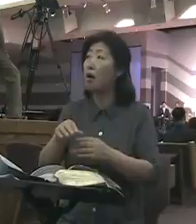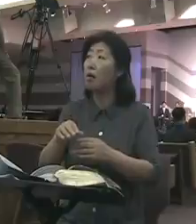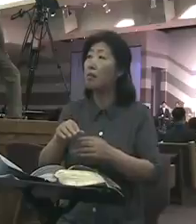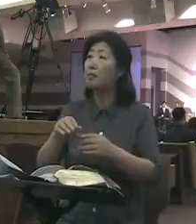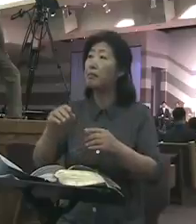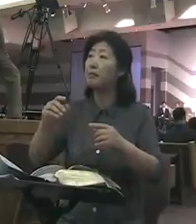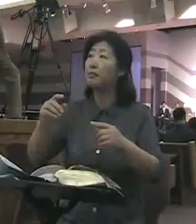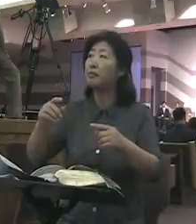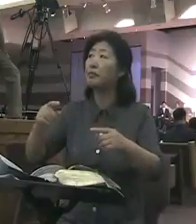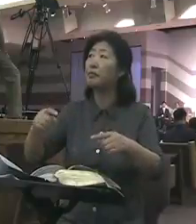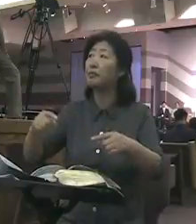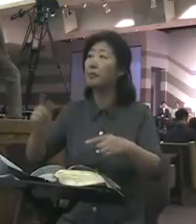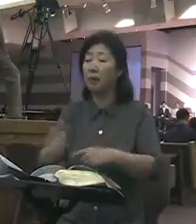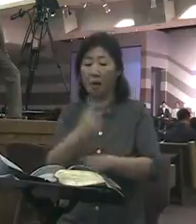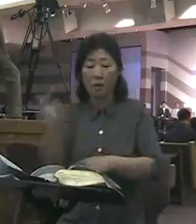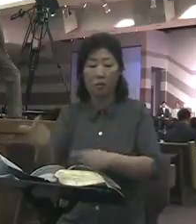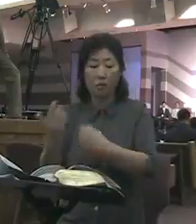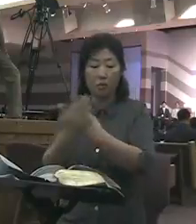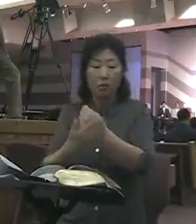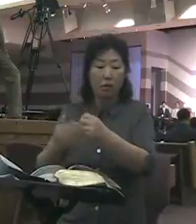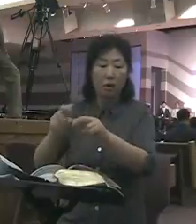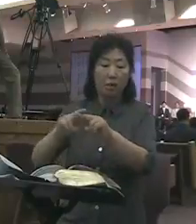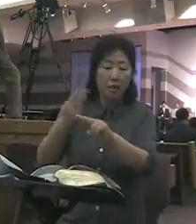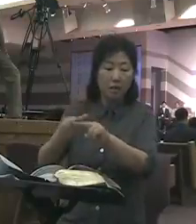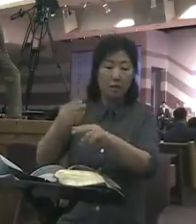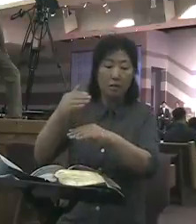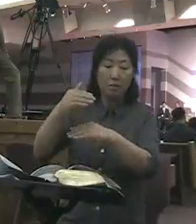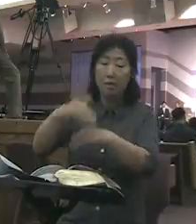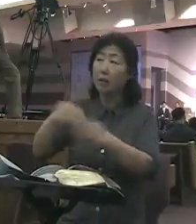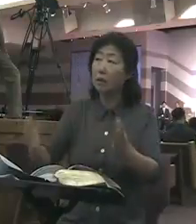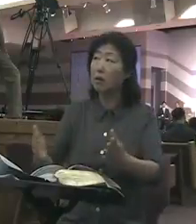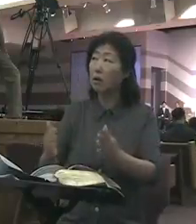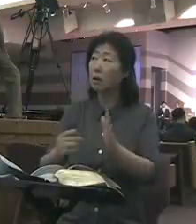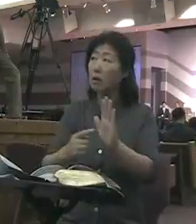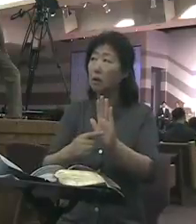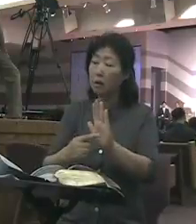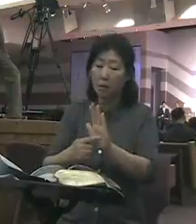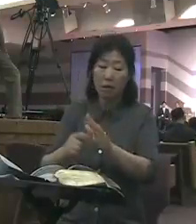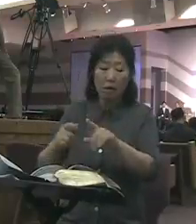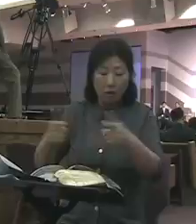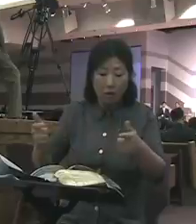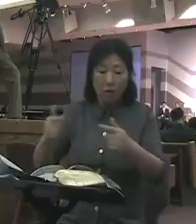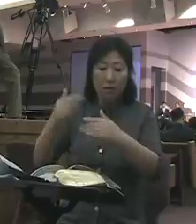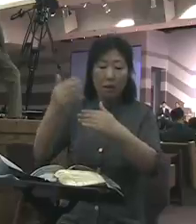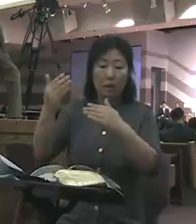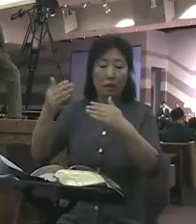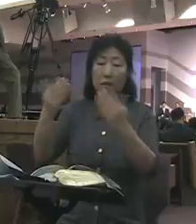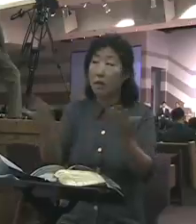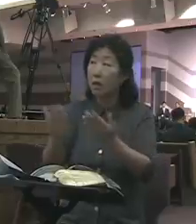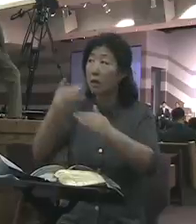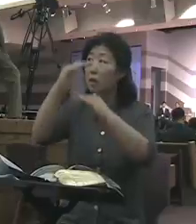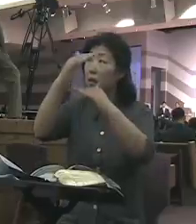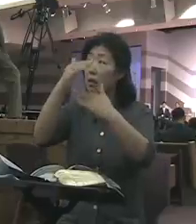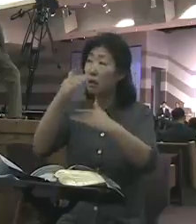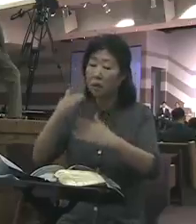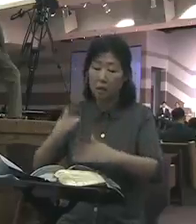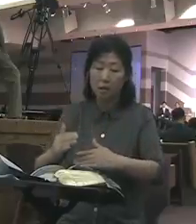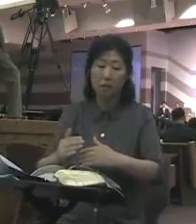세미나 안내가 되어 있고요. 뒤에 여러 사역들, 또 사역의 내용들, 또 섬김을 필요로 하는